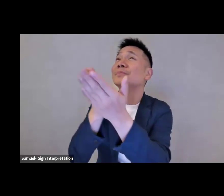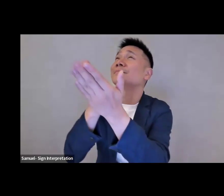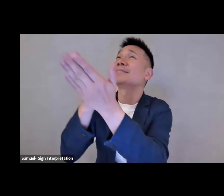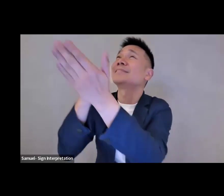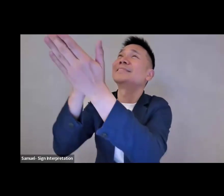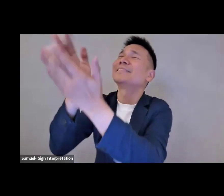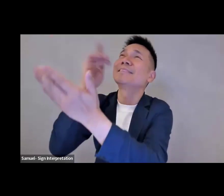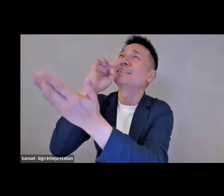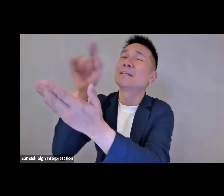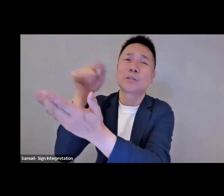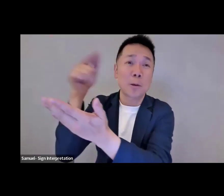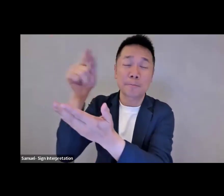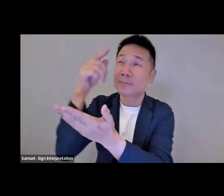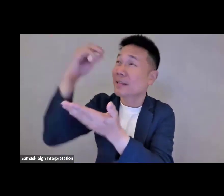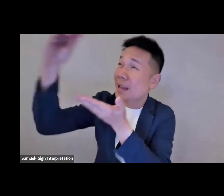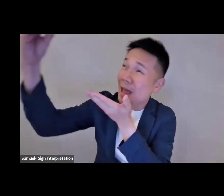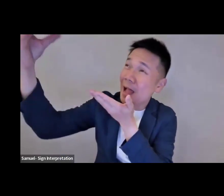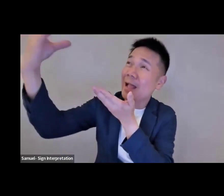方。